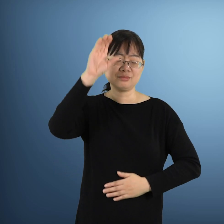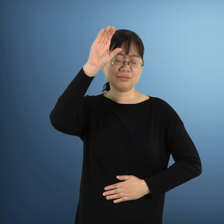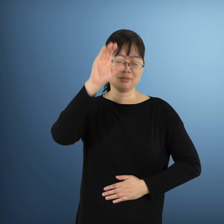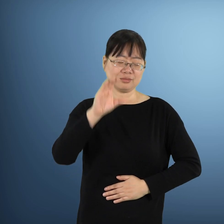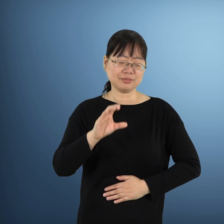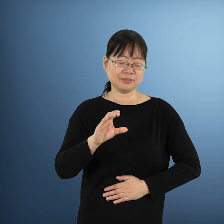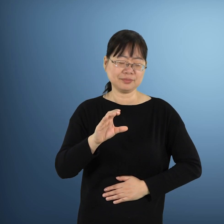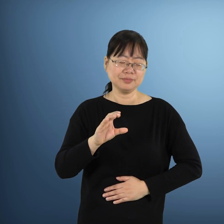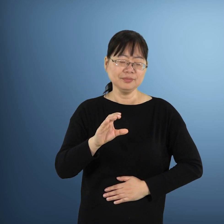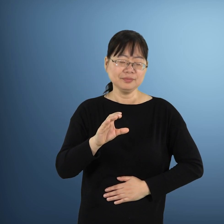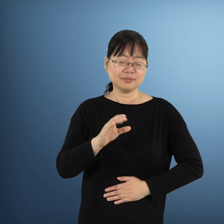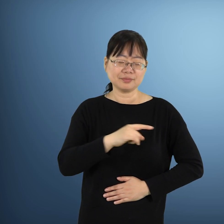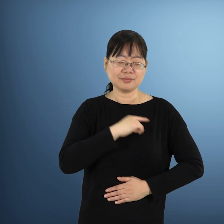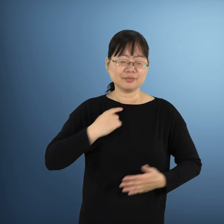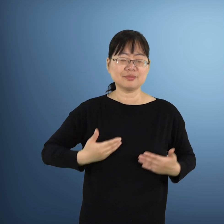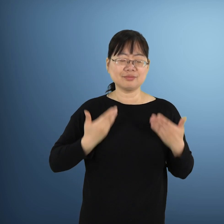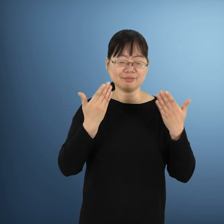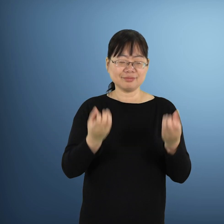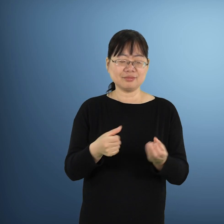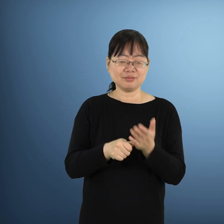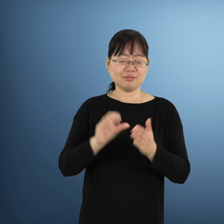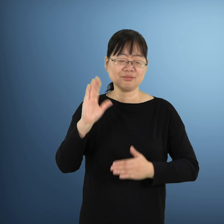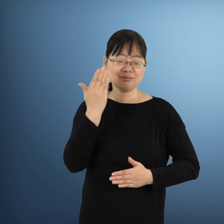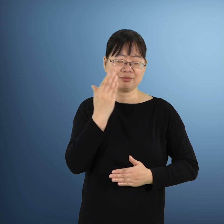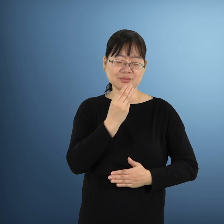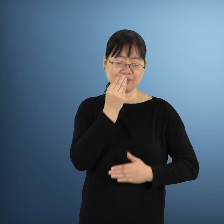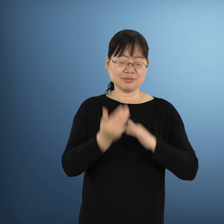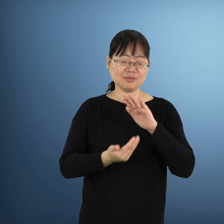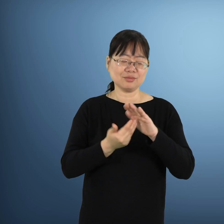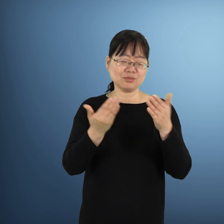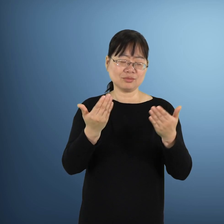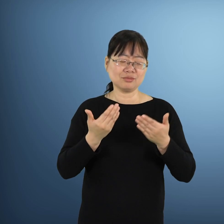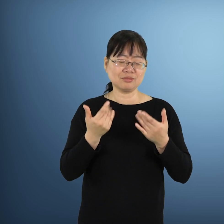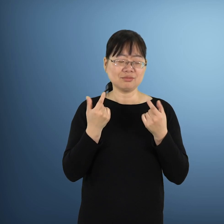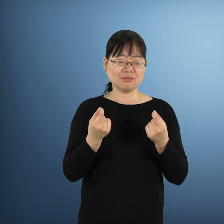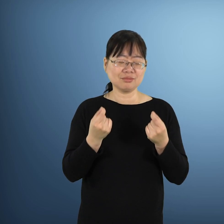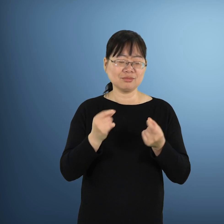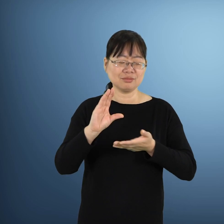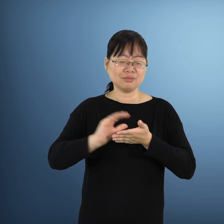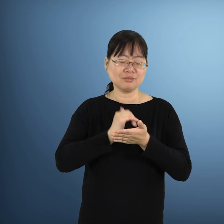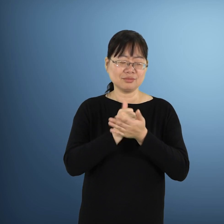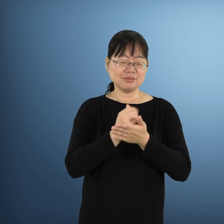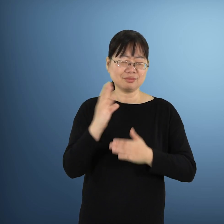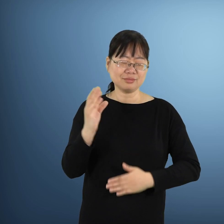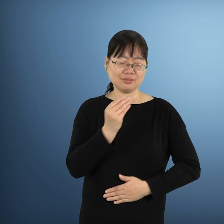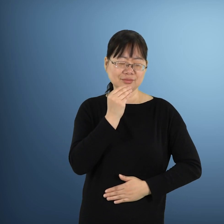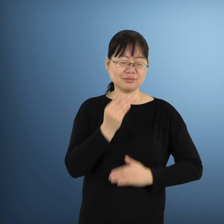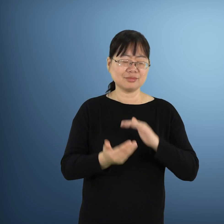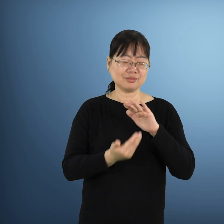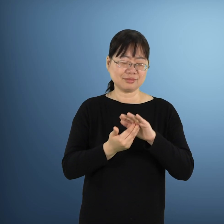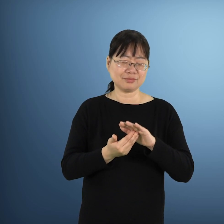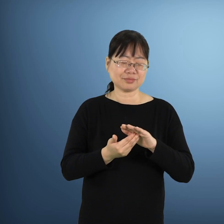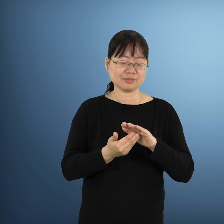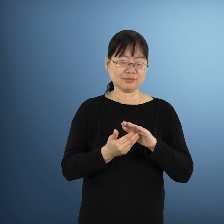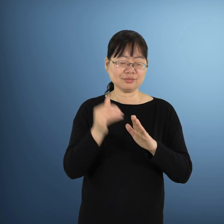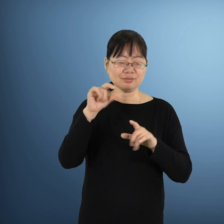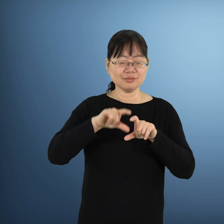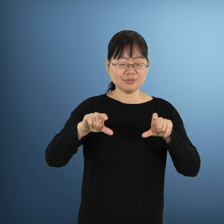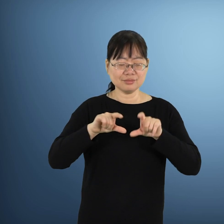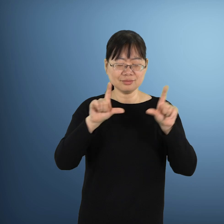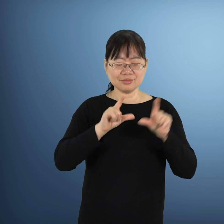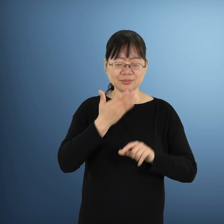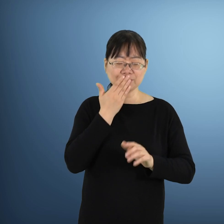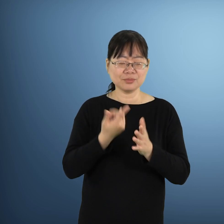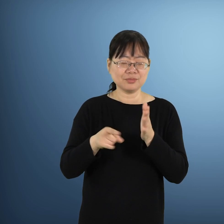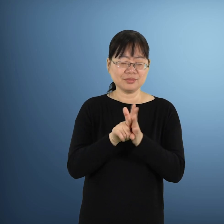십자가에 희생제물이 되어 거룩을 이루신 것처럼 그리스도의 거룩을 이루는 일상이